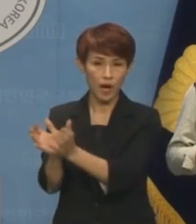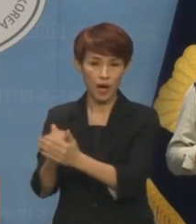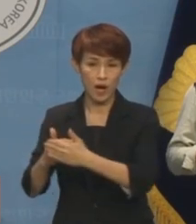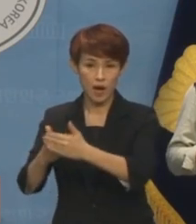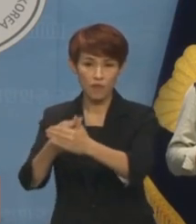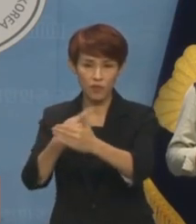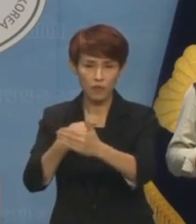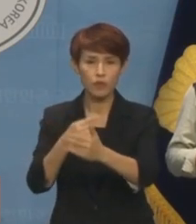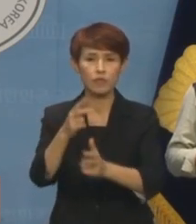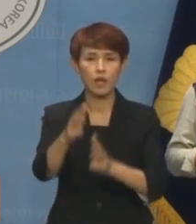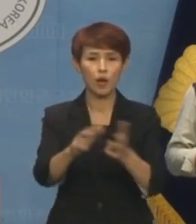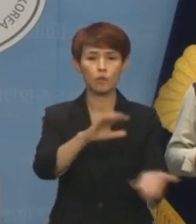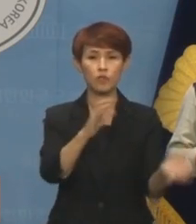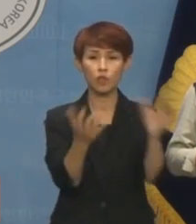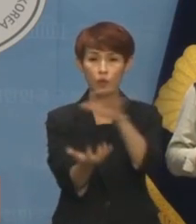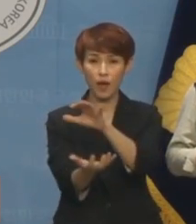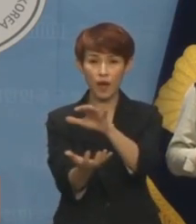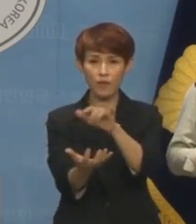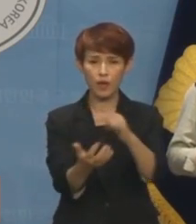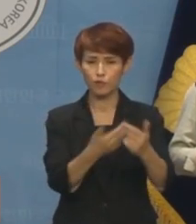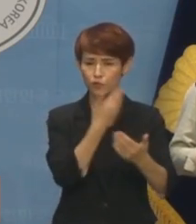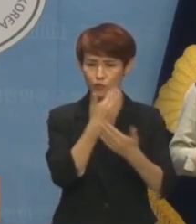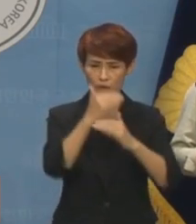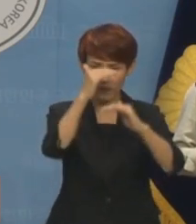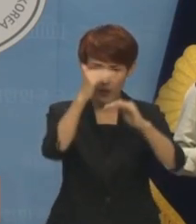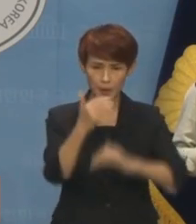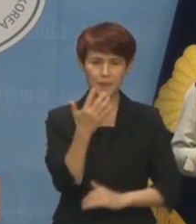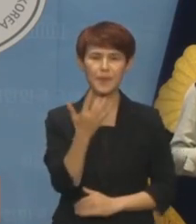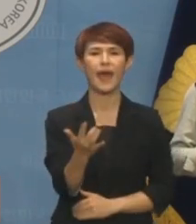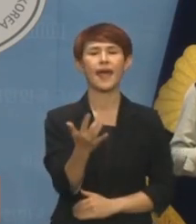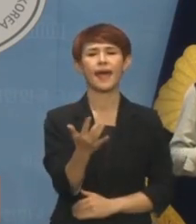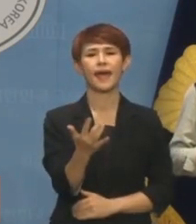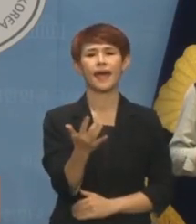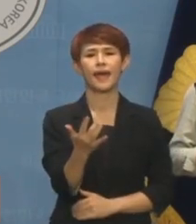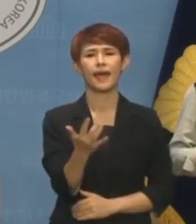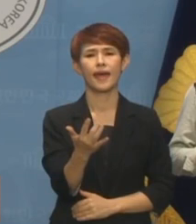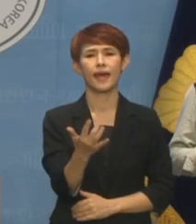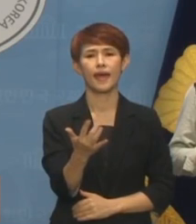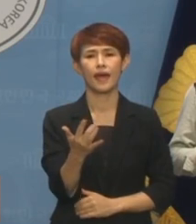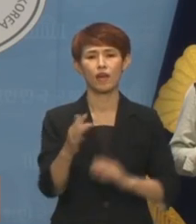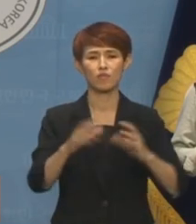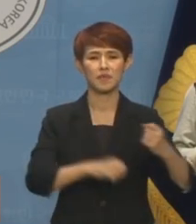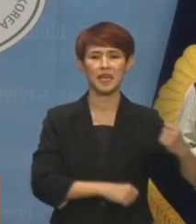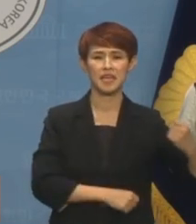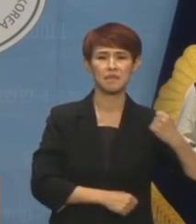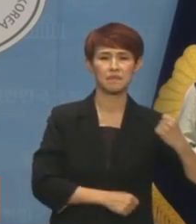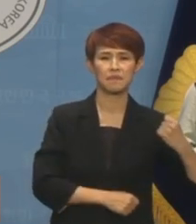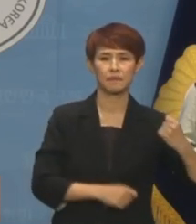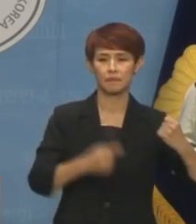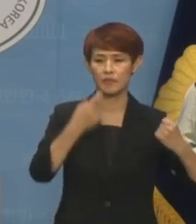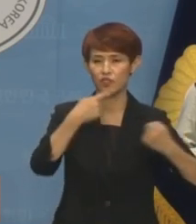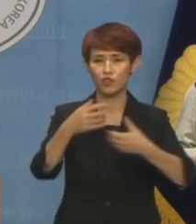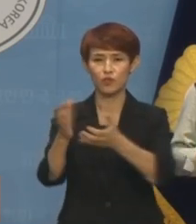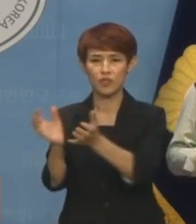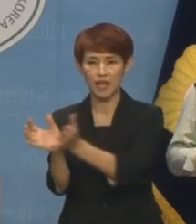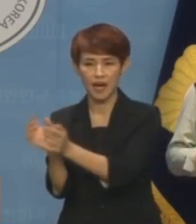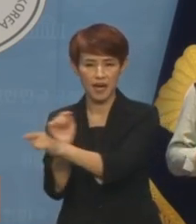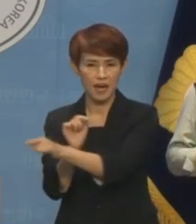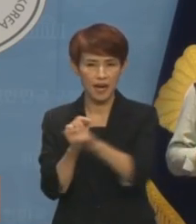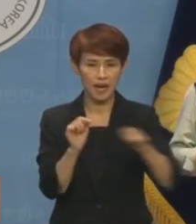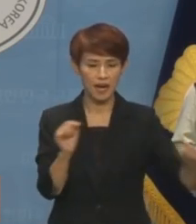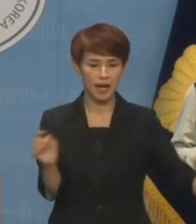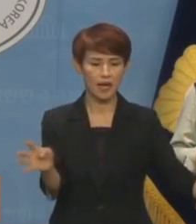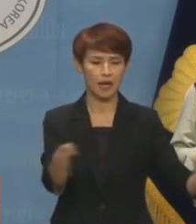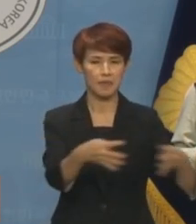정의로운 산업전환의 핵심 내용이 빠진 채 국민의힘과 더불어민주당 양당의